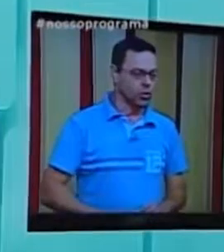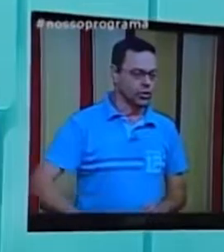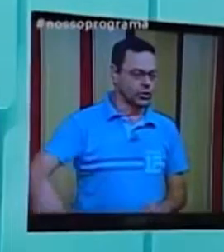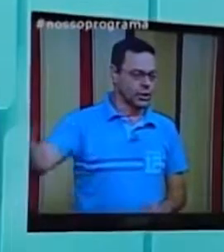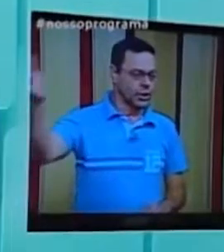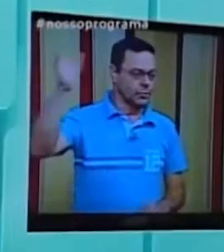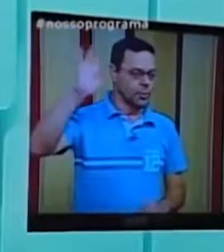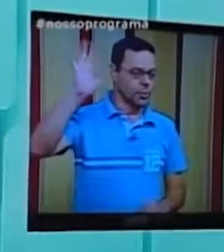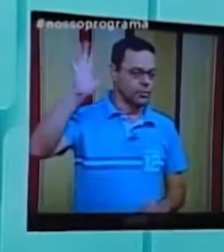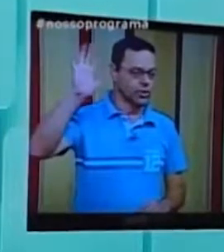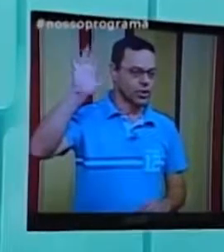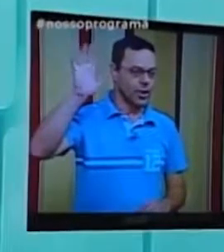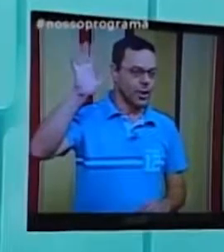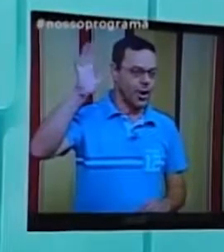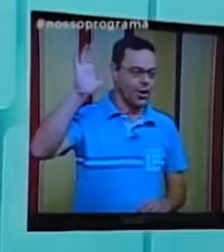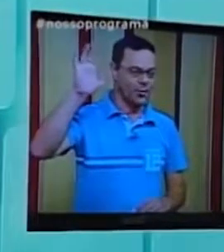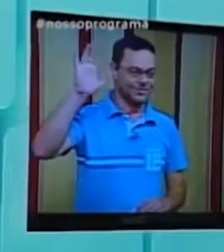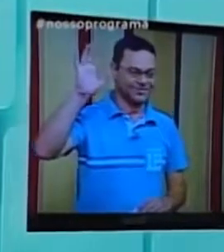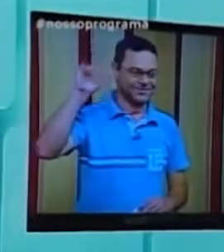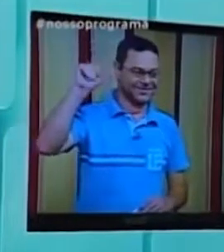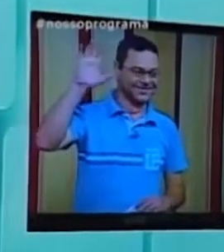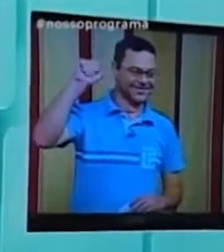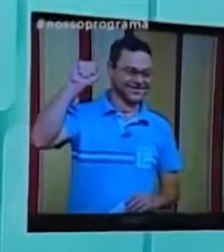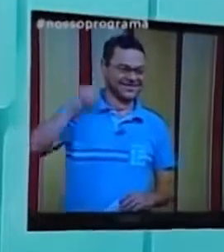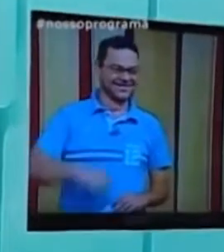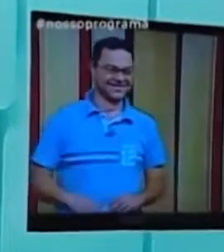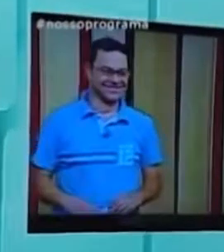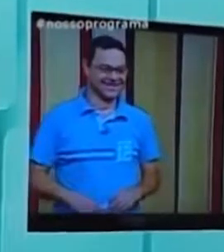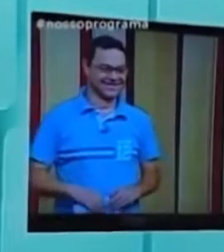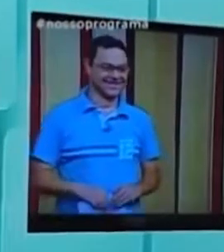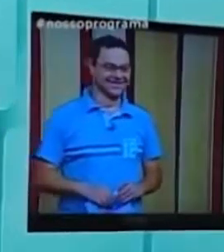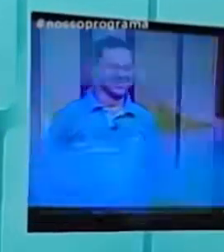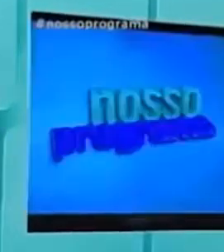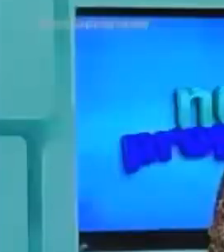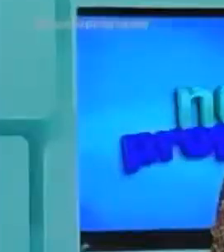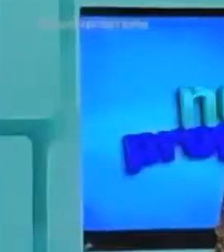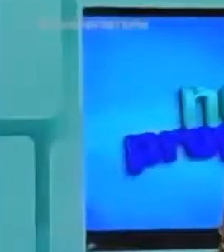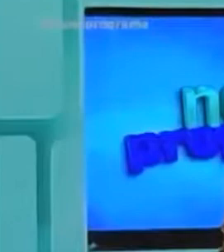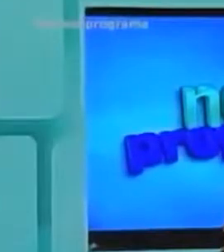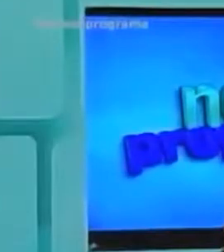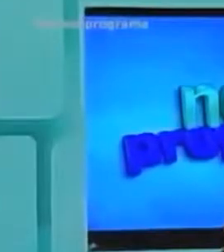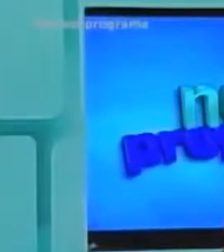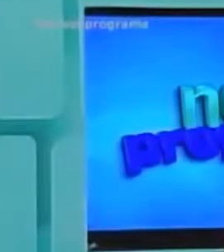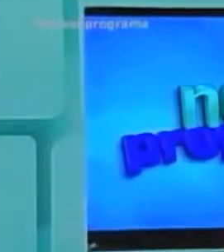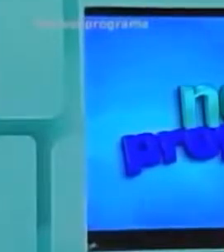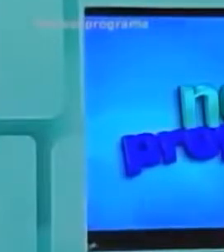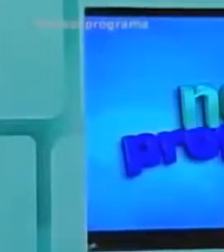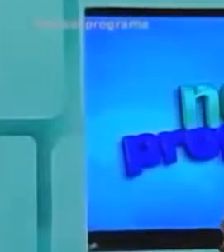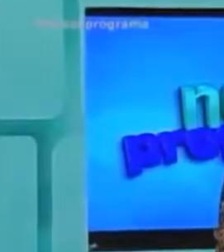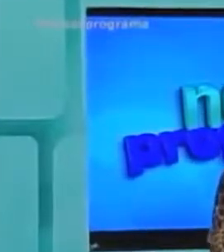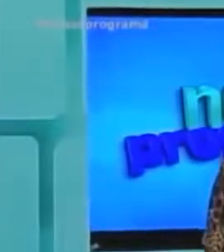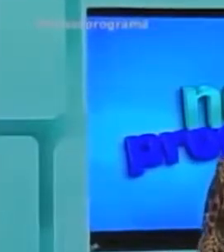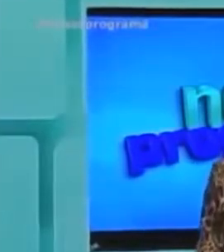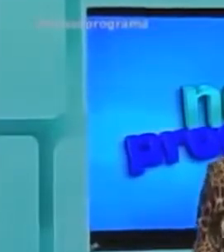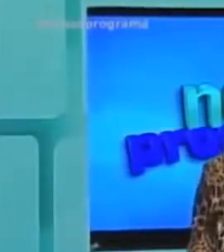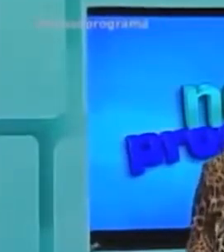/João.Ruth, porque o Senhor é bom. Tchau, João, obrigada, fica com Deus. Até amanhã, se Deus quiser. E olha, agora a gente vai para um